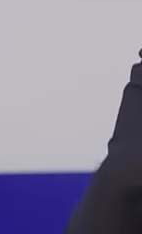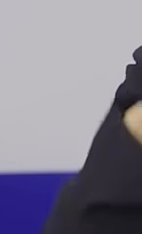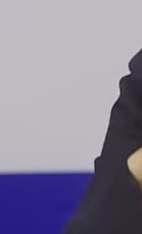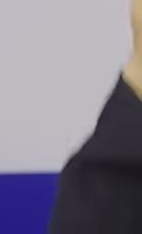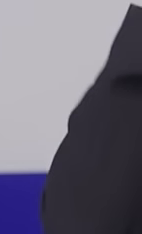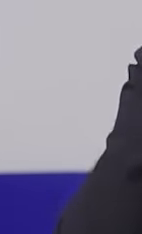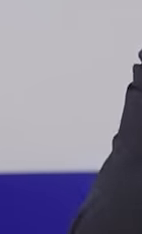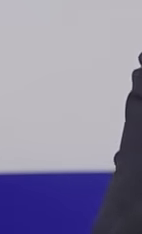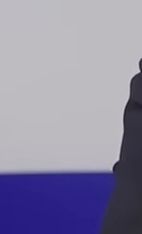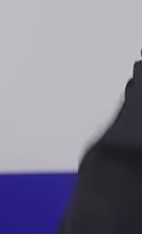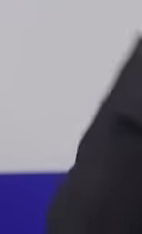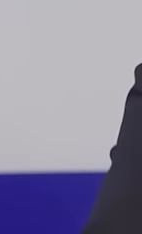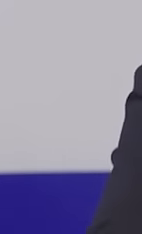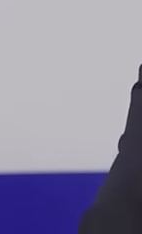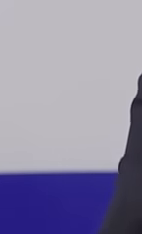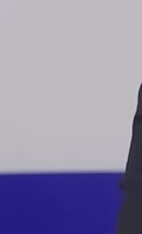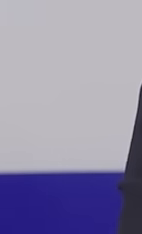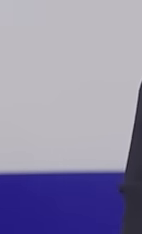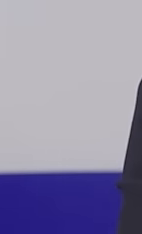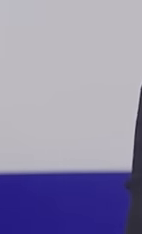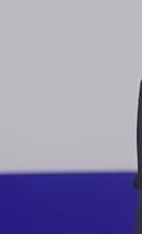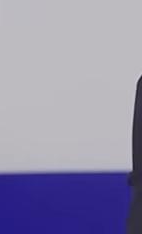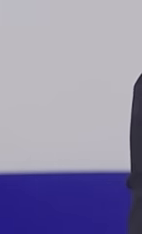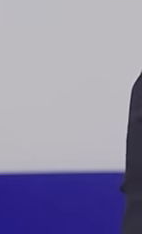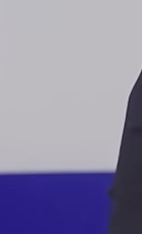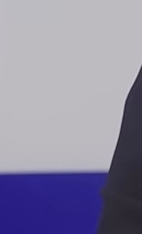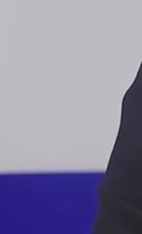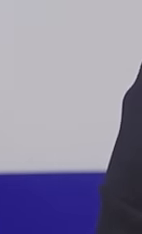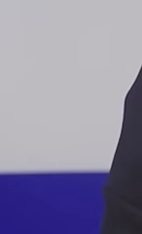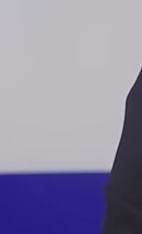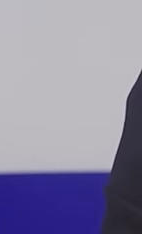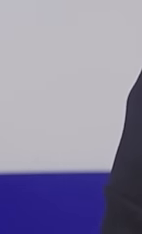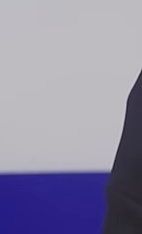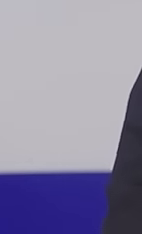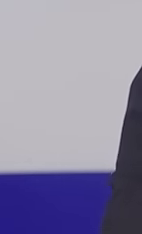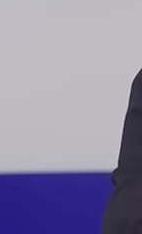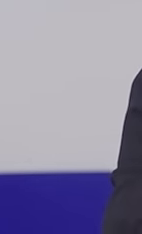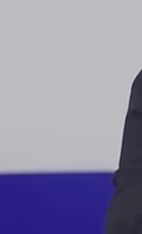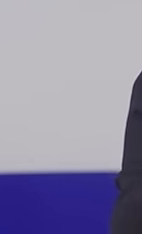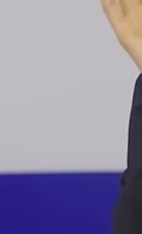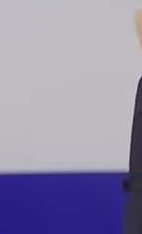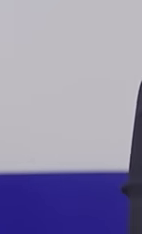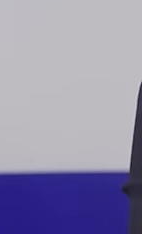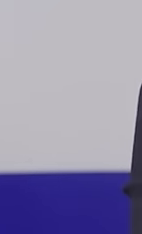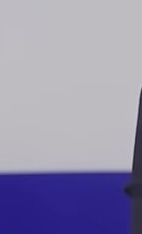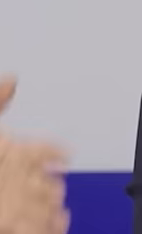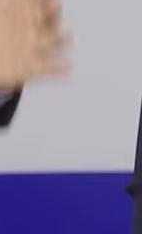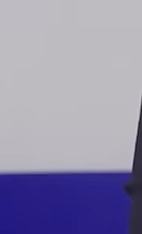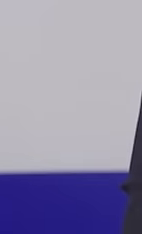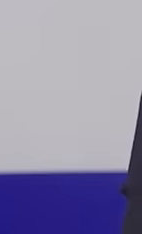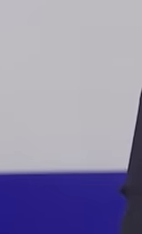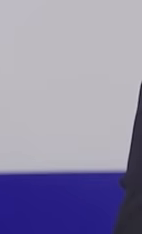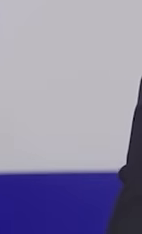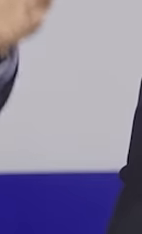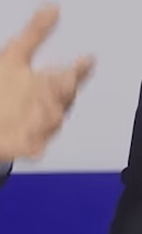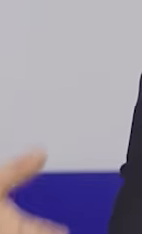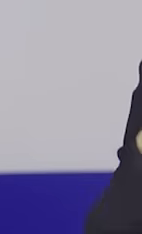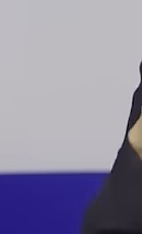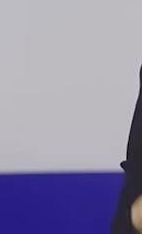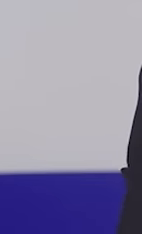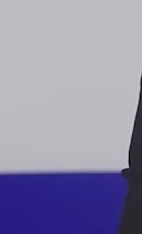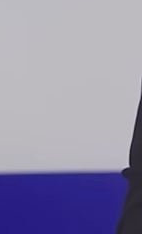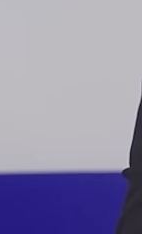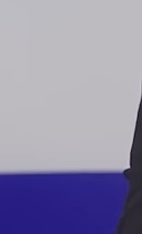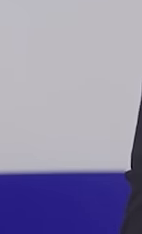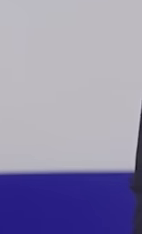합니다. 근데 그 이유는 15만 원을 지역 화폐로 지급해서 그 구역 내에서만